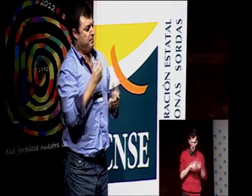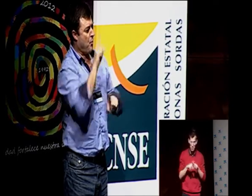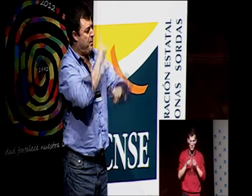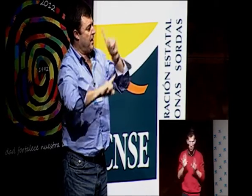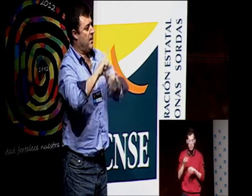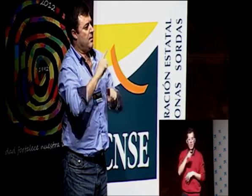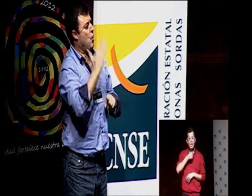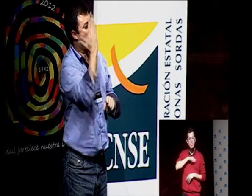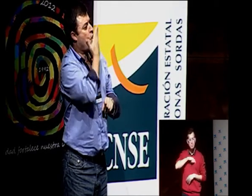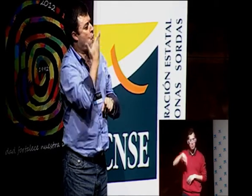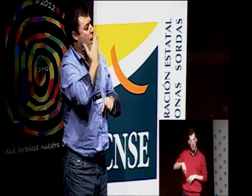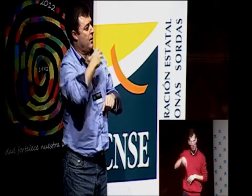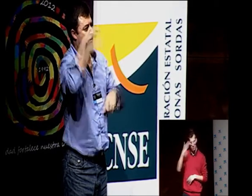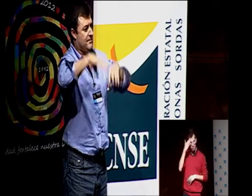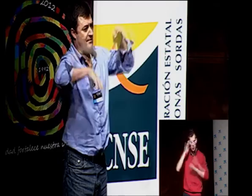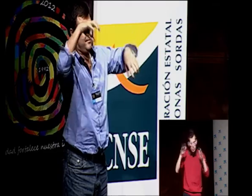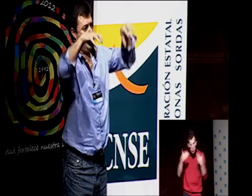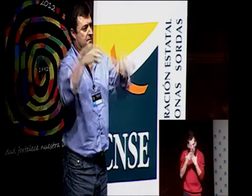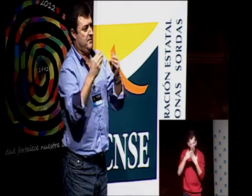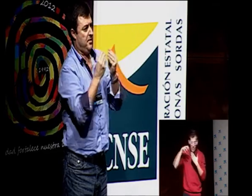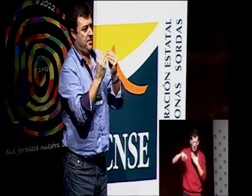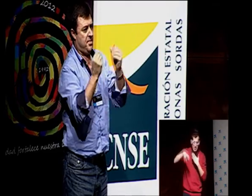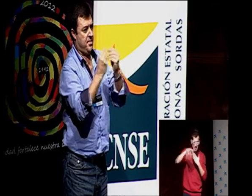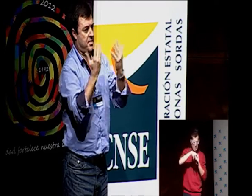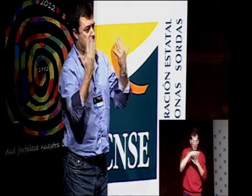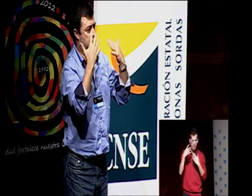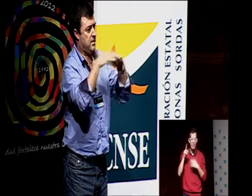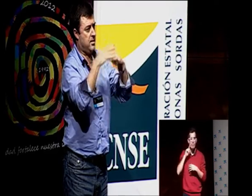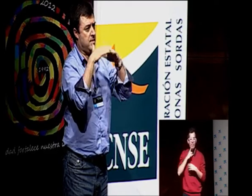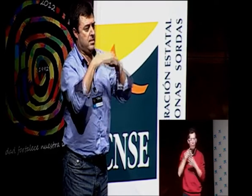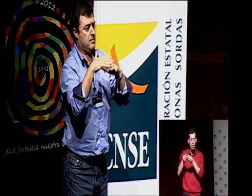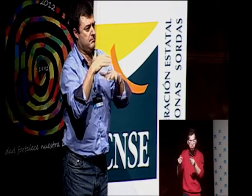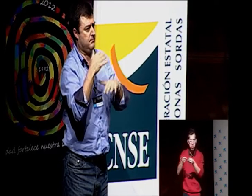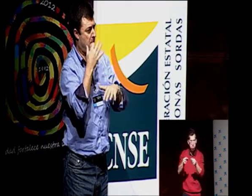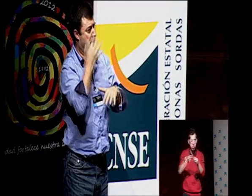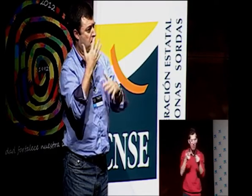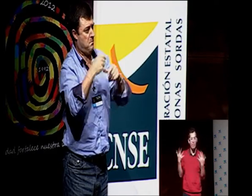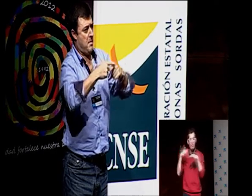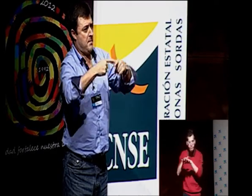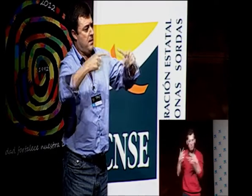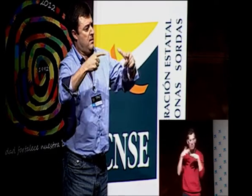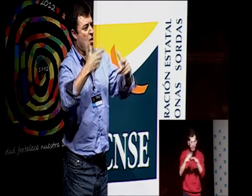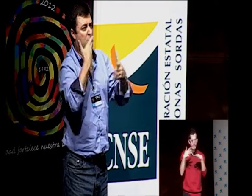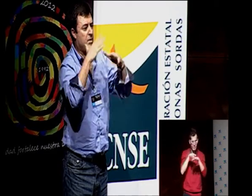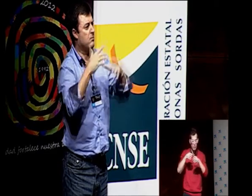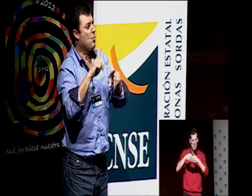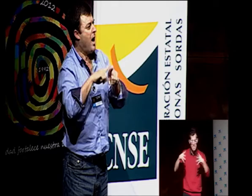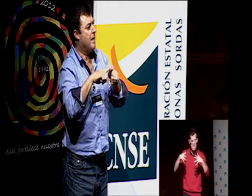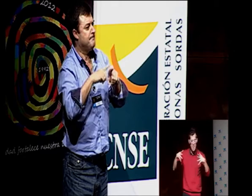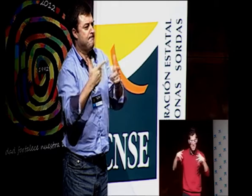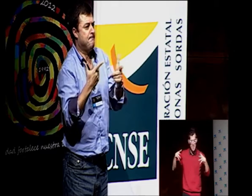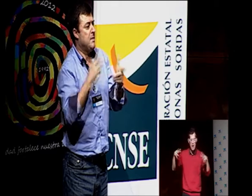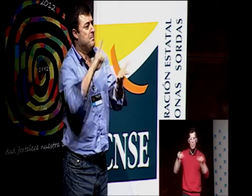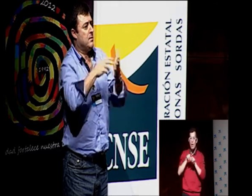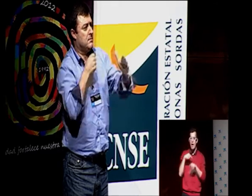opinión en España vivimos una problemática aún en los centros educativos de personas sordas que están desapareciendo y se están convirtiendo